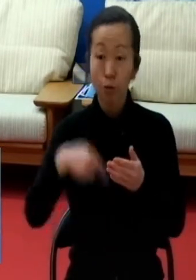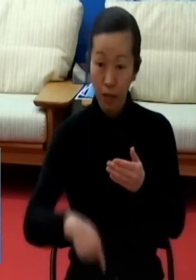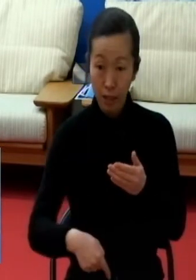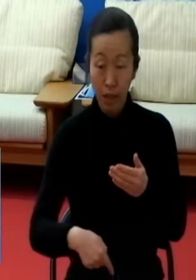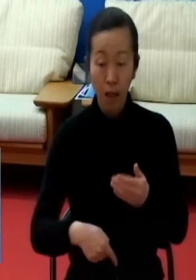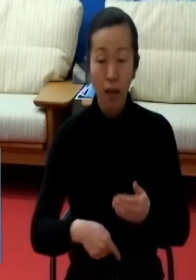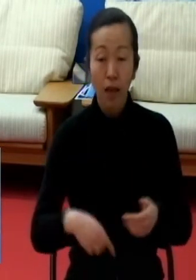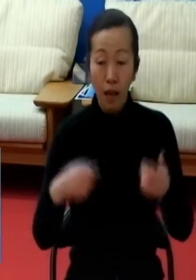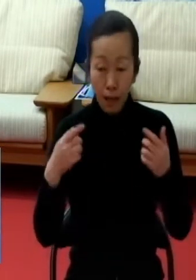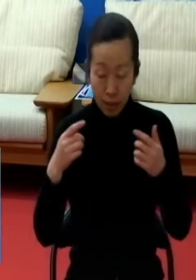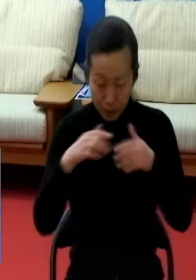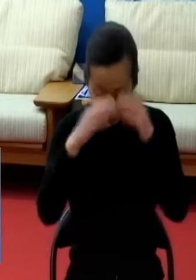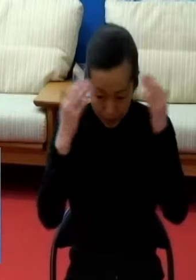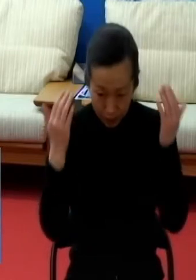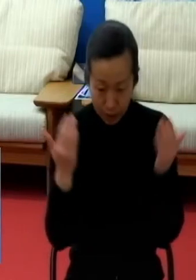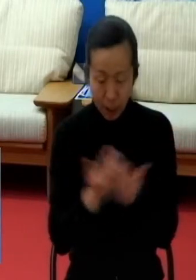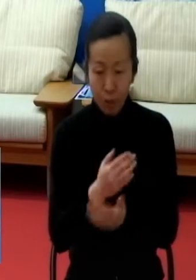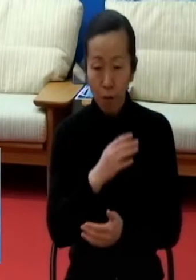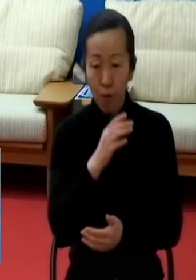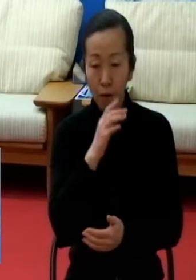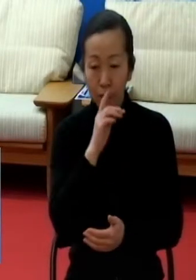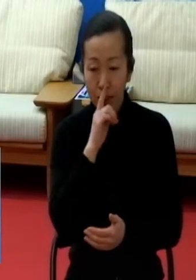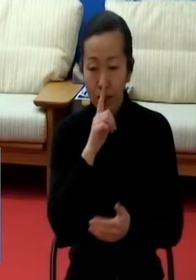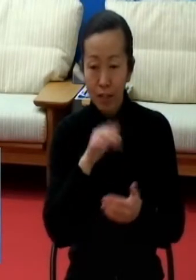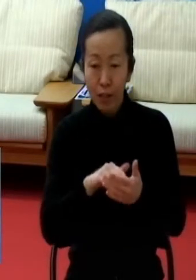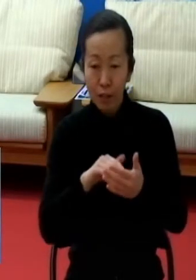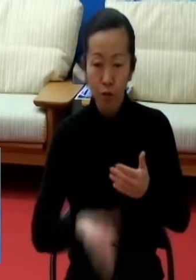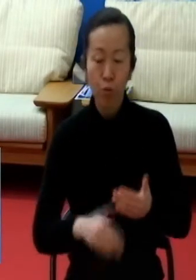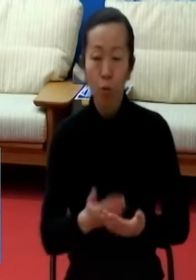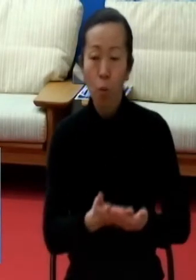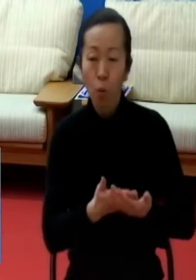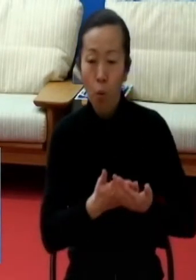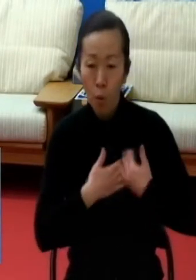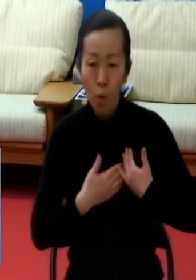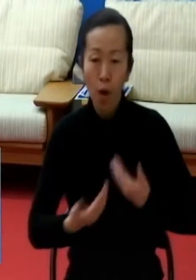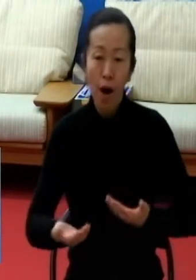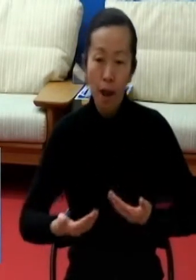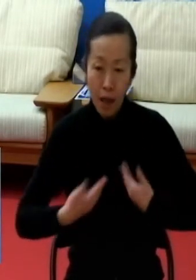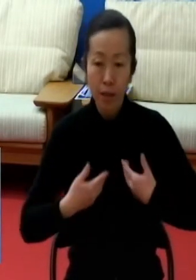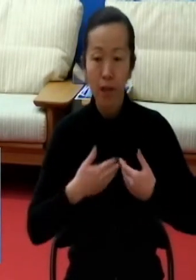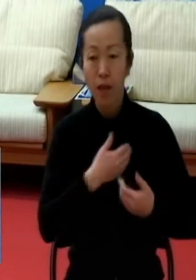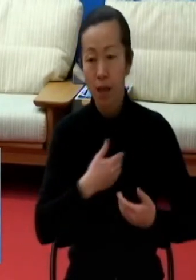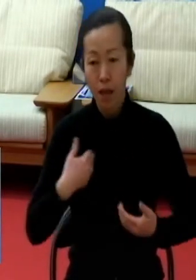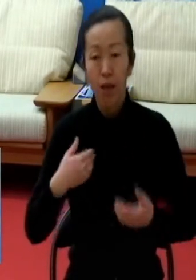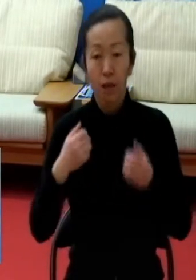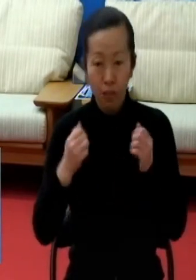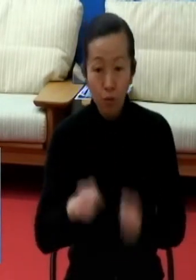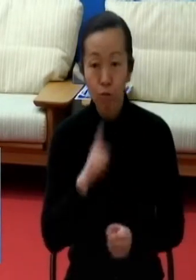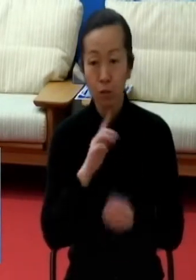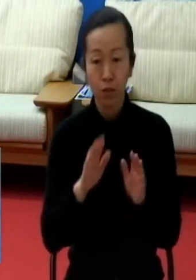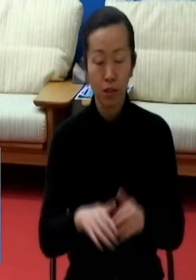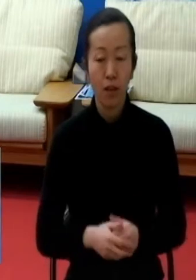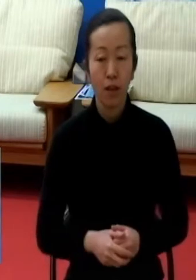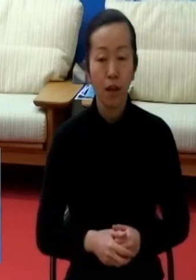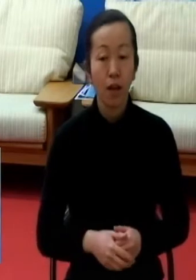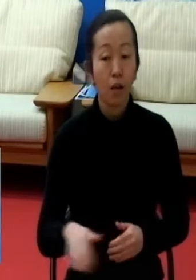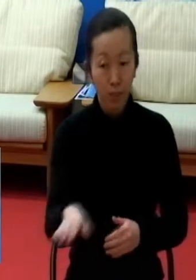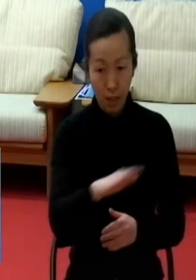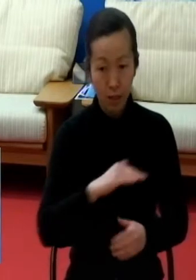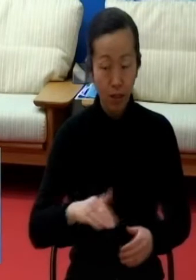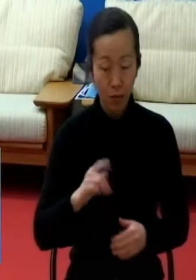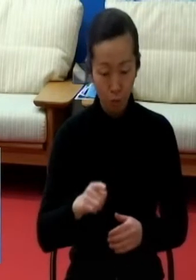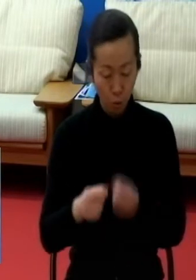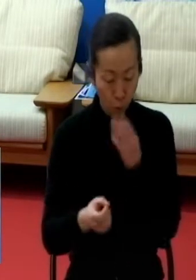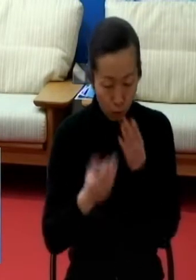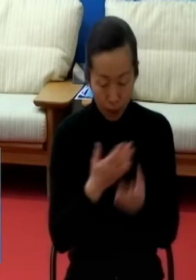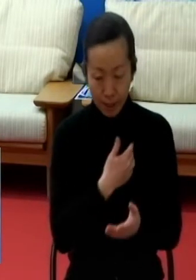で一切の秘訣を心得ています。 여러분 이 고백을 할 수 있다면 작품 인생을 만들 수가 있을 것입니다. 皆さんがこの